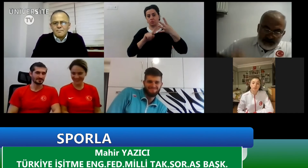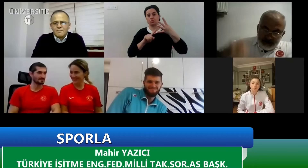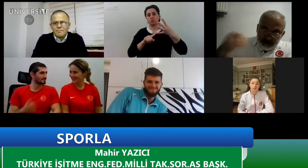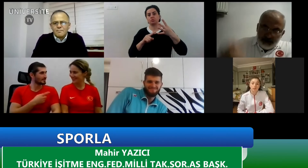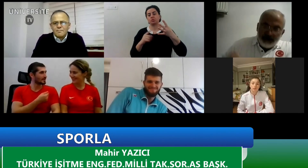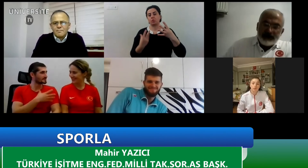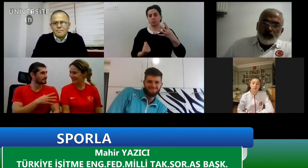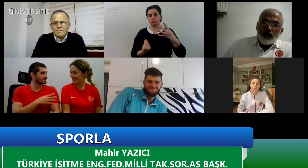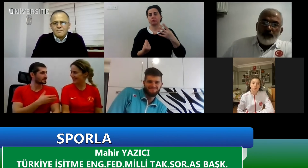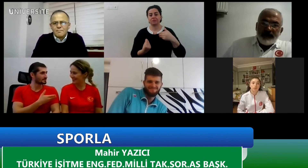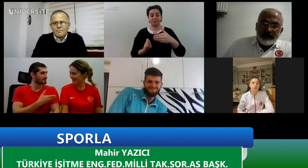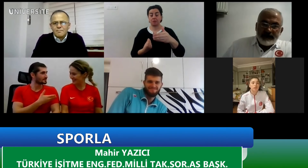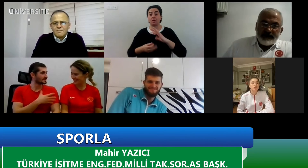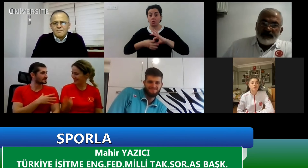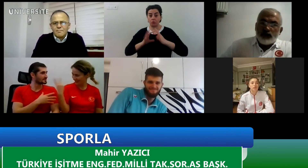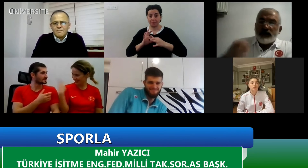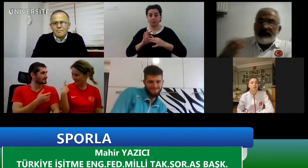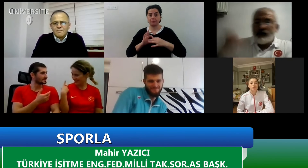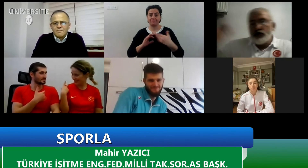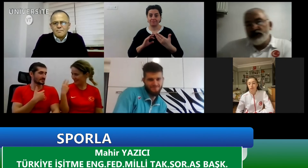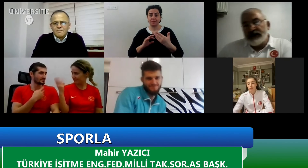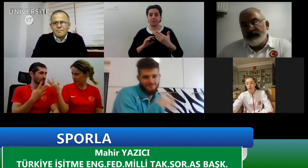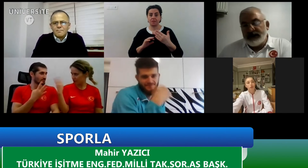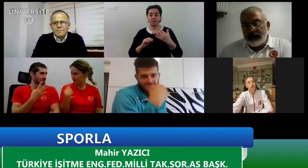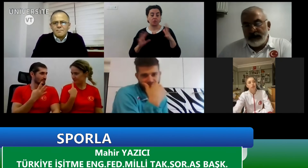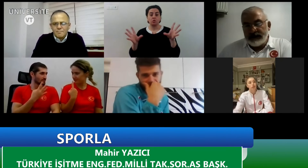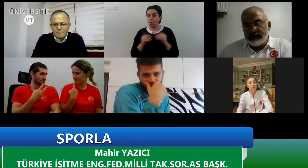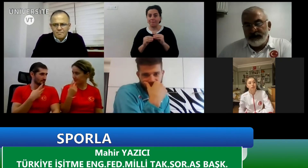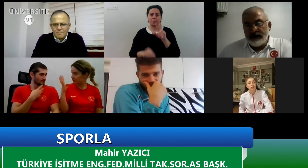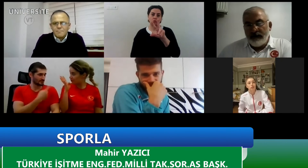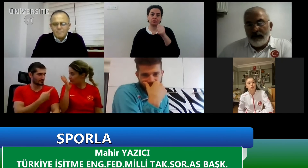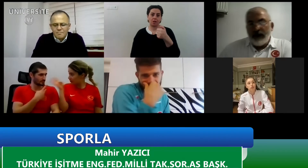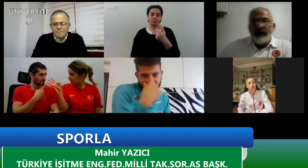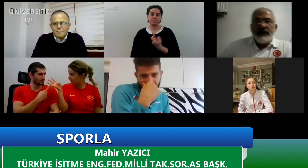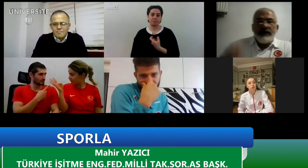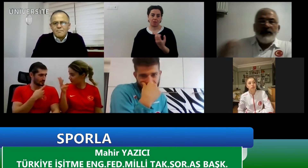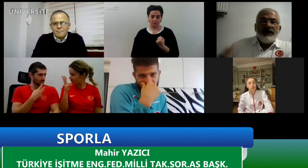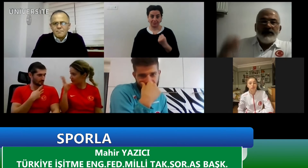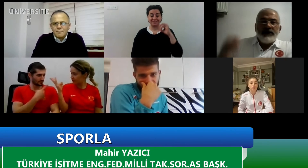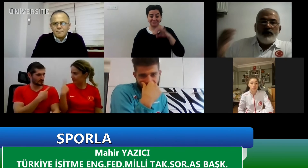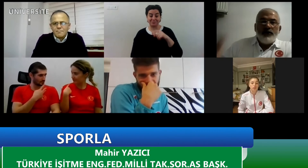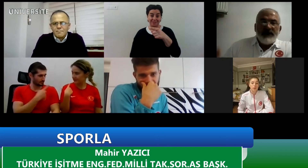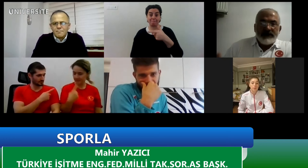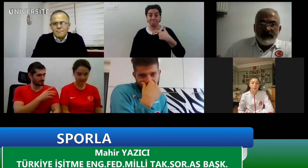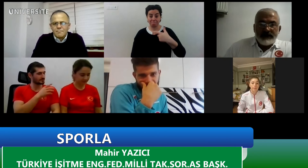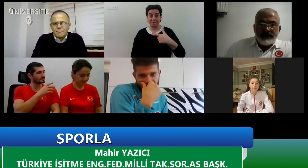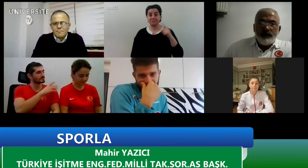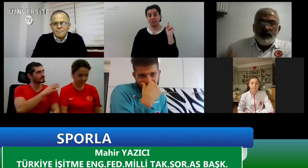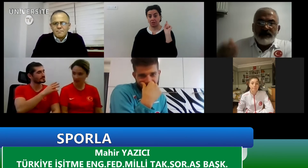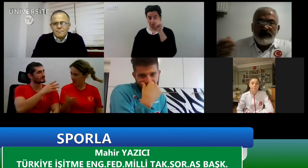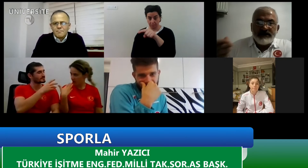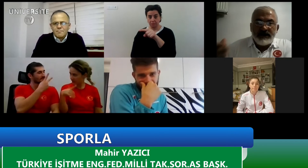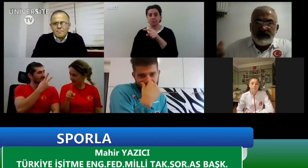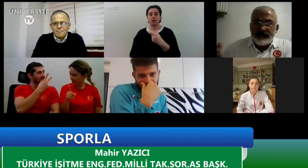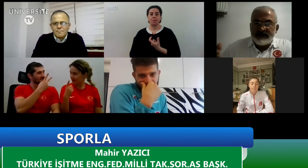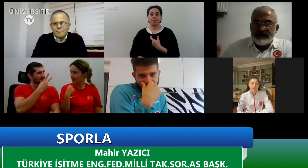Dolayısıyla yeni yapılacak olimpiyatlarda ve totalde de 36 madalya aldık. Yeni yapılan olimpiyatlarda bu